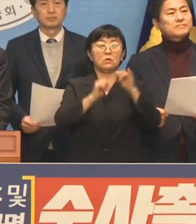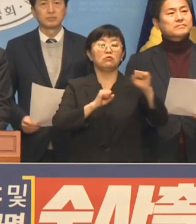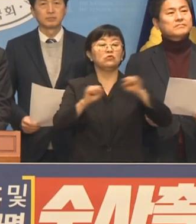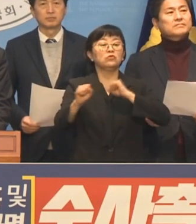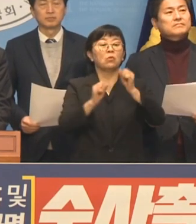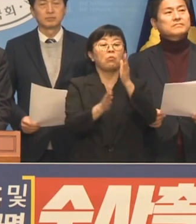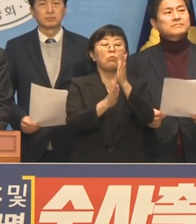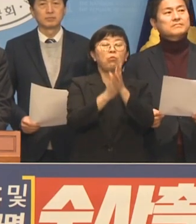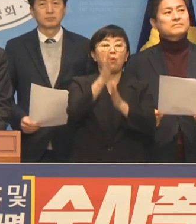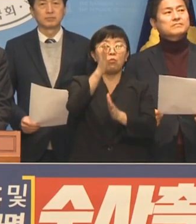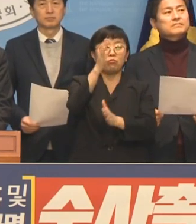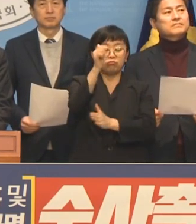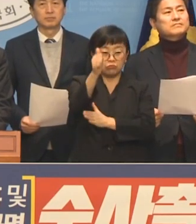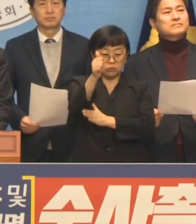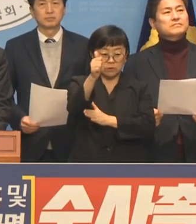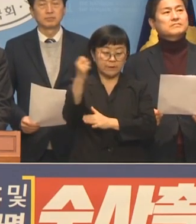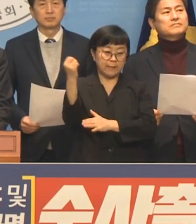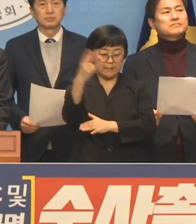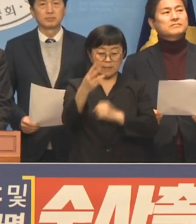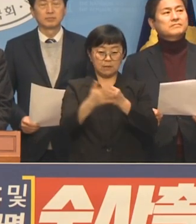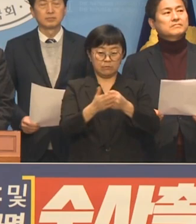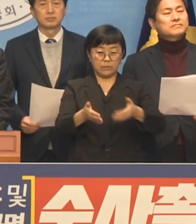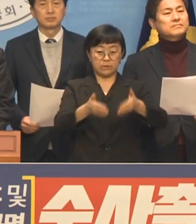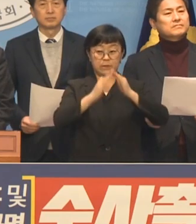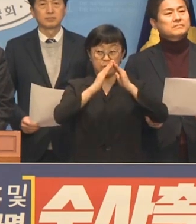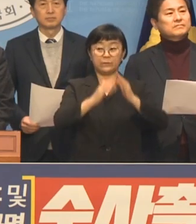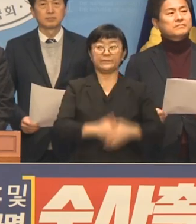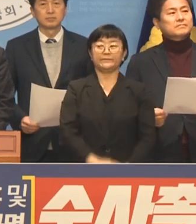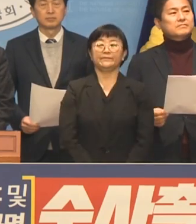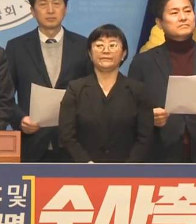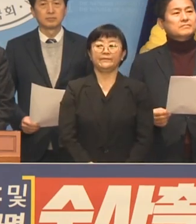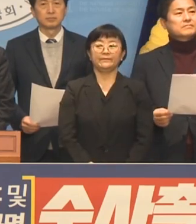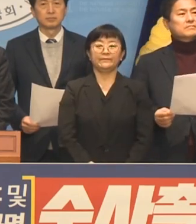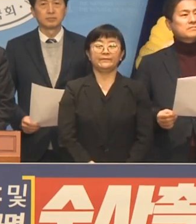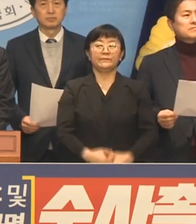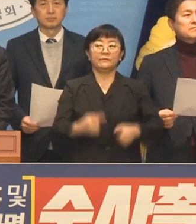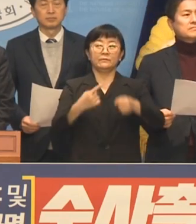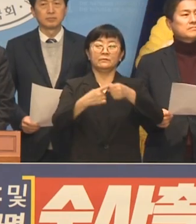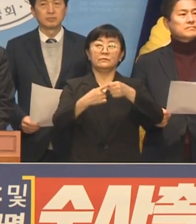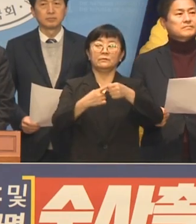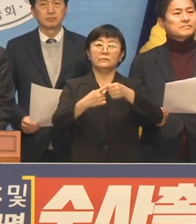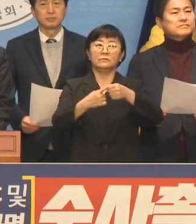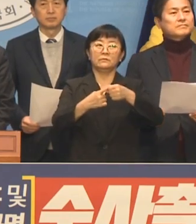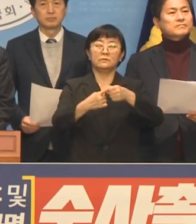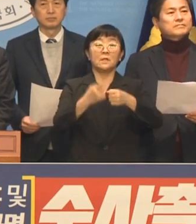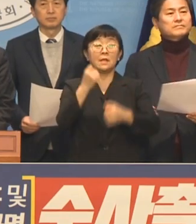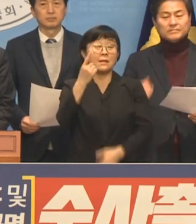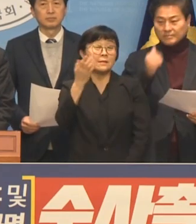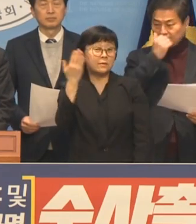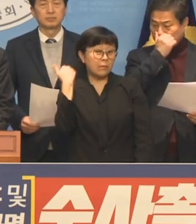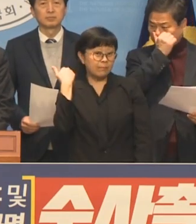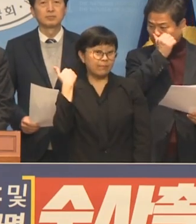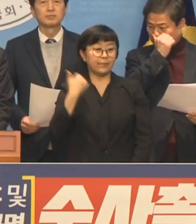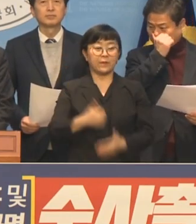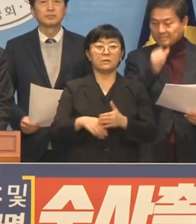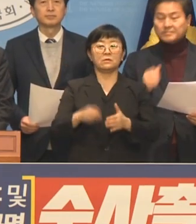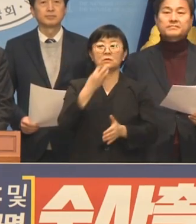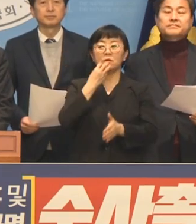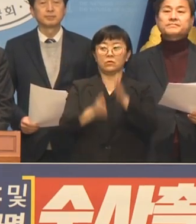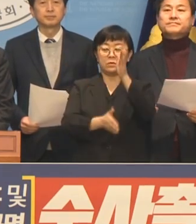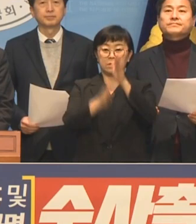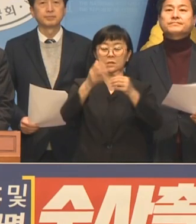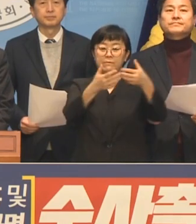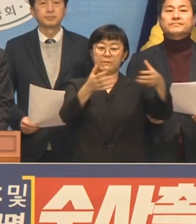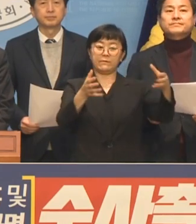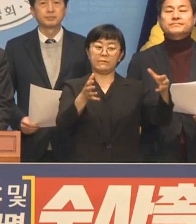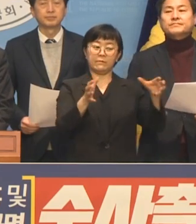서명운동본부를 다시 한번 재개하려고 합니다. 지난 한 달 전에 우리 저희